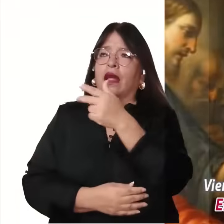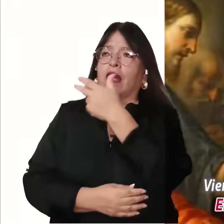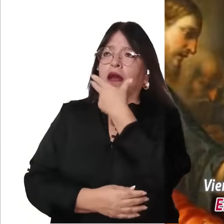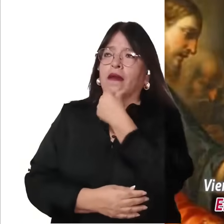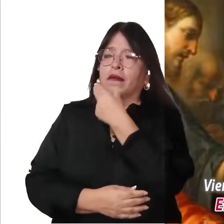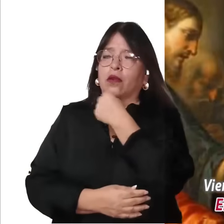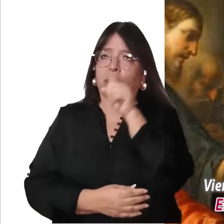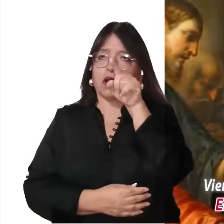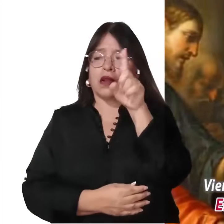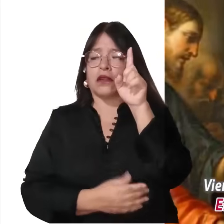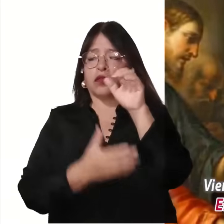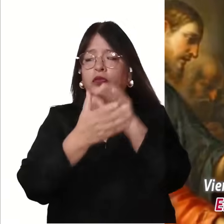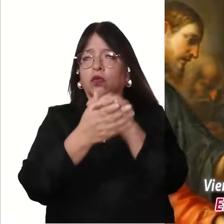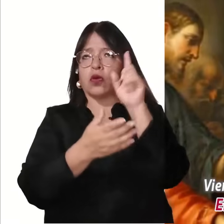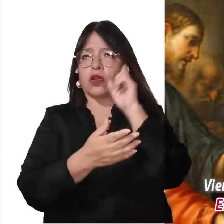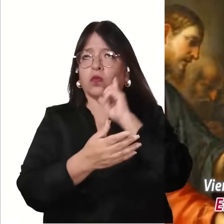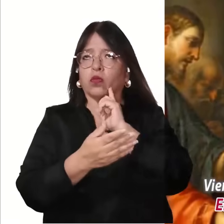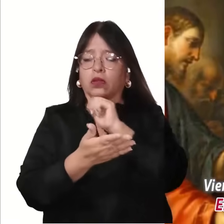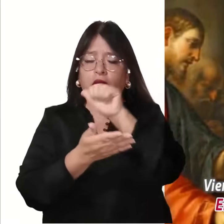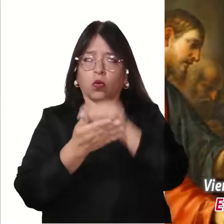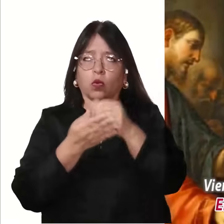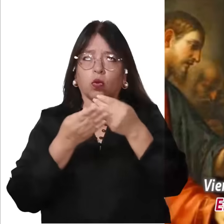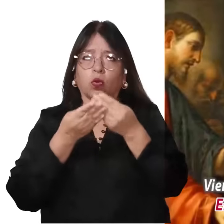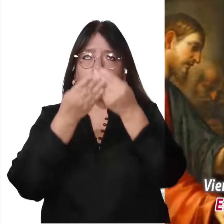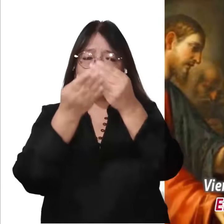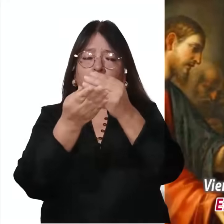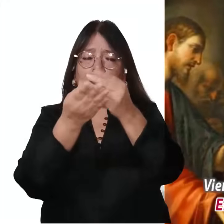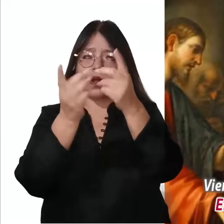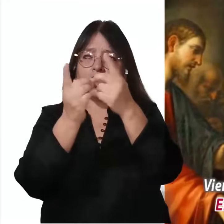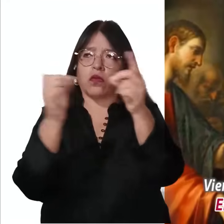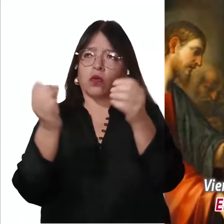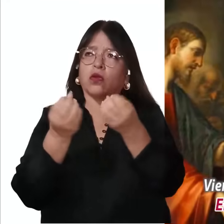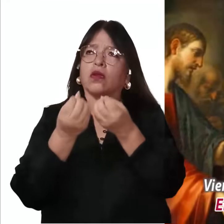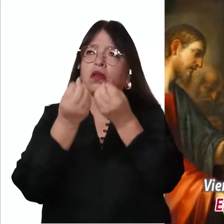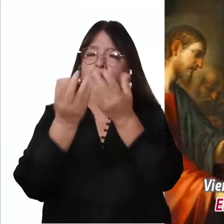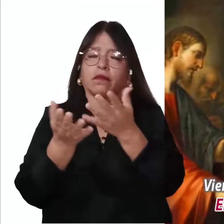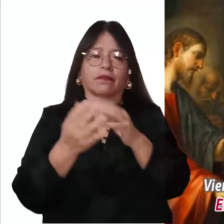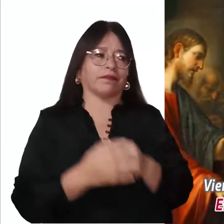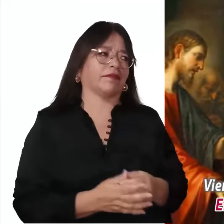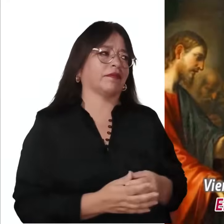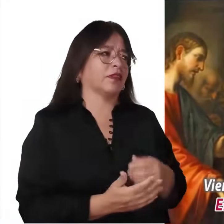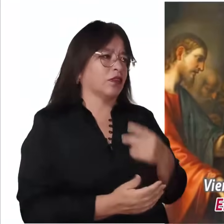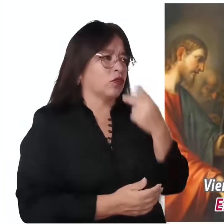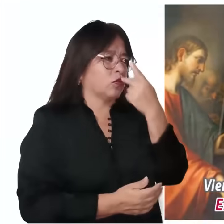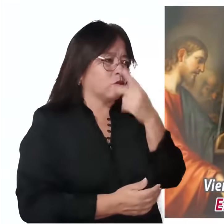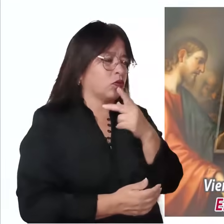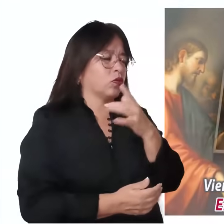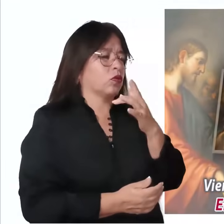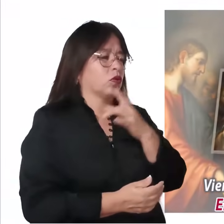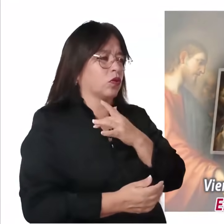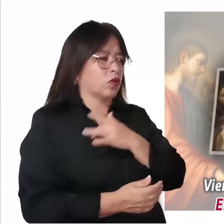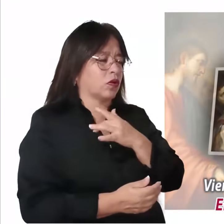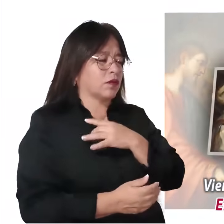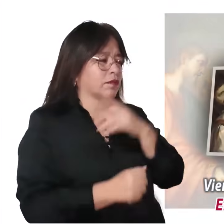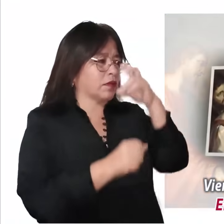un acta de separación cuando se divorcia de ella? Jesús les contestó, Por la dureza de su corazón,